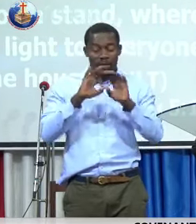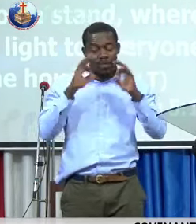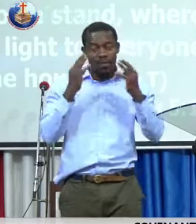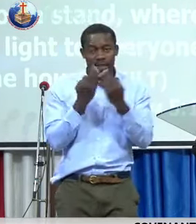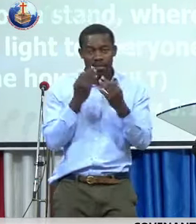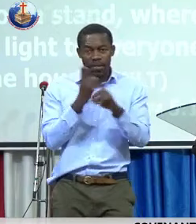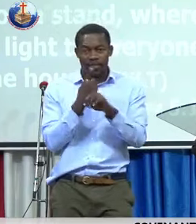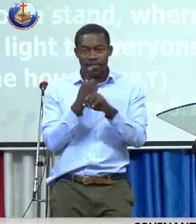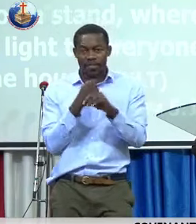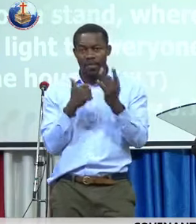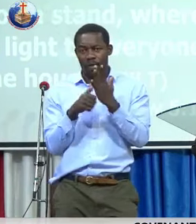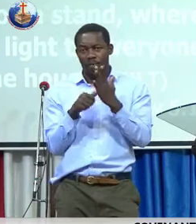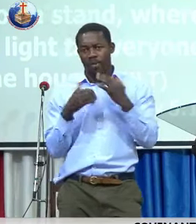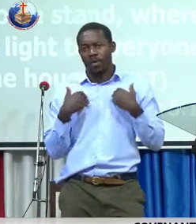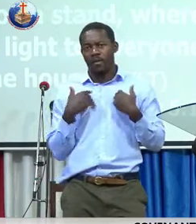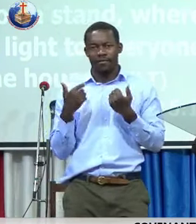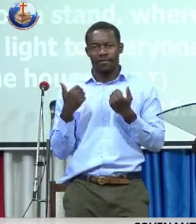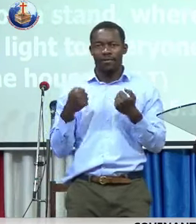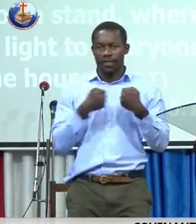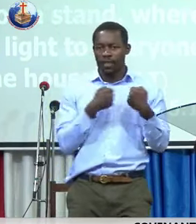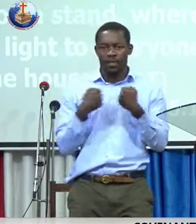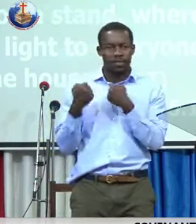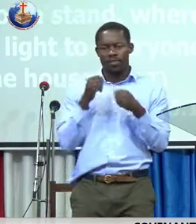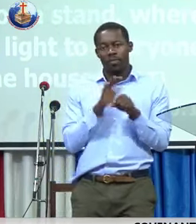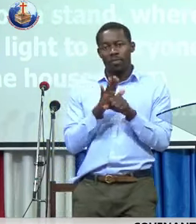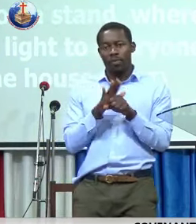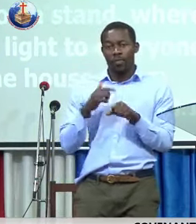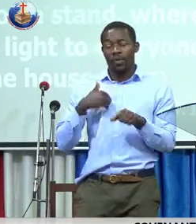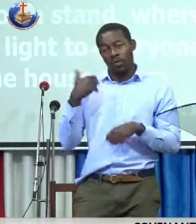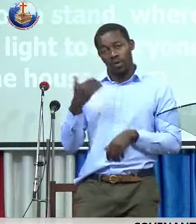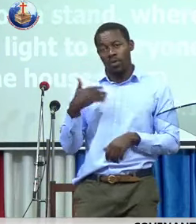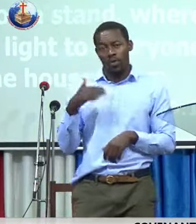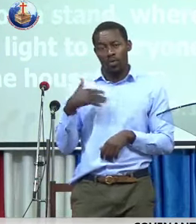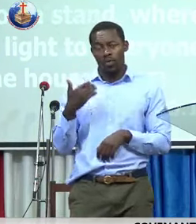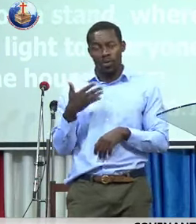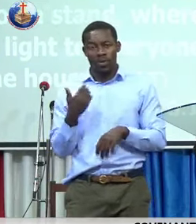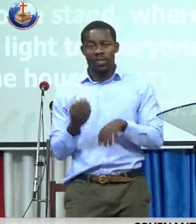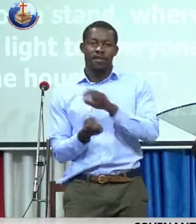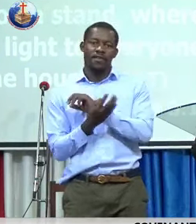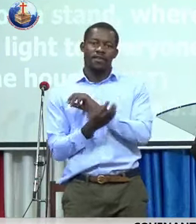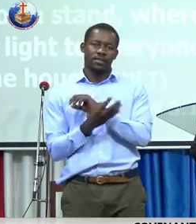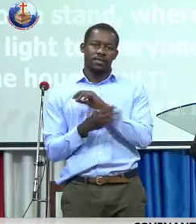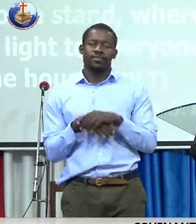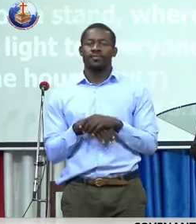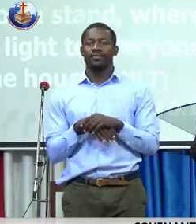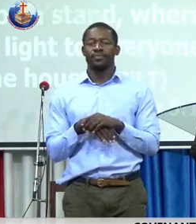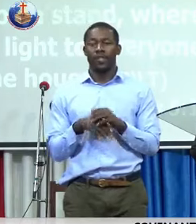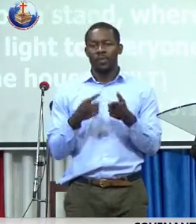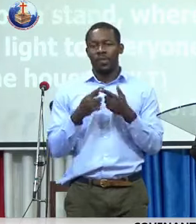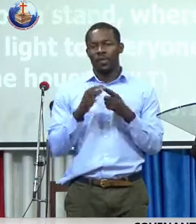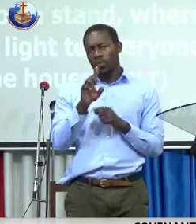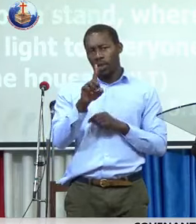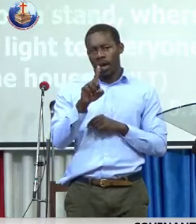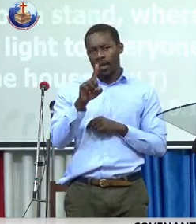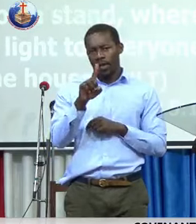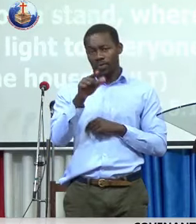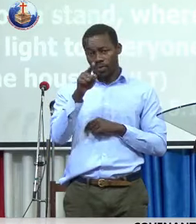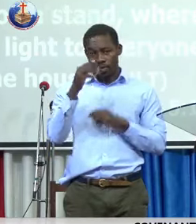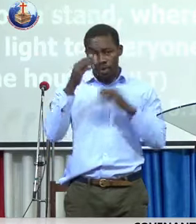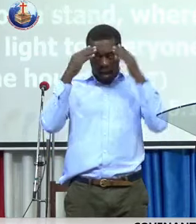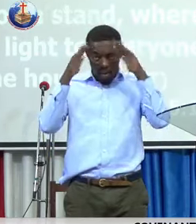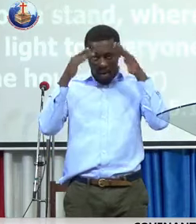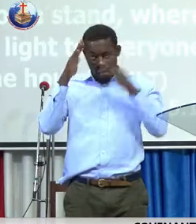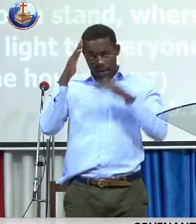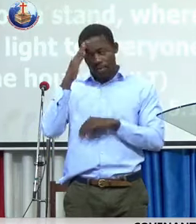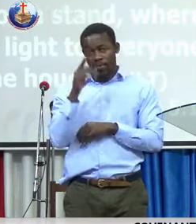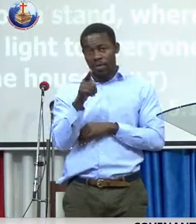watu kutoka kwa familia aina tofauti. And something that I want us to be aware of. Na kimoja ambacho nataka tukijue. Is that there is a